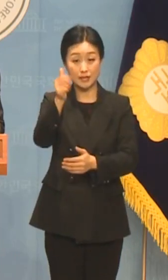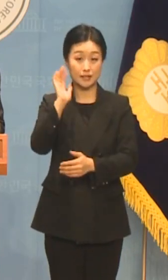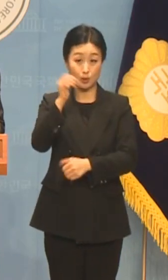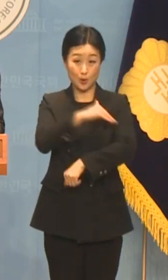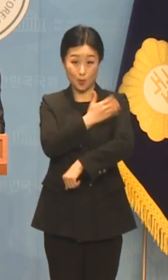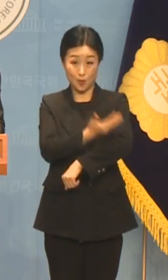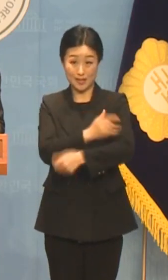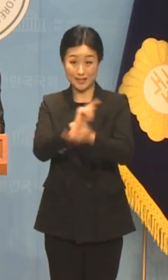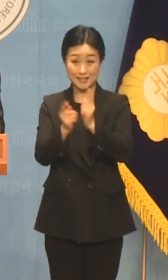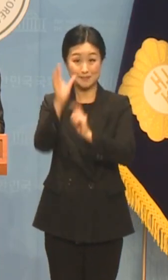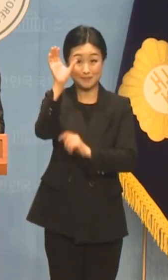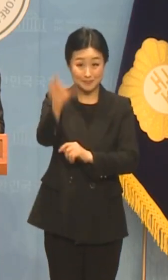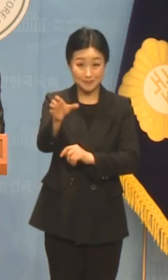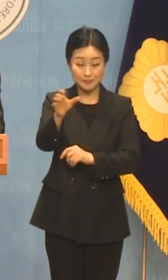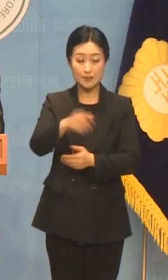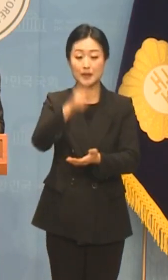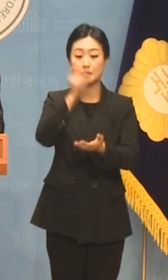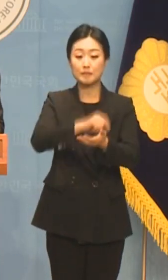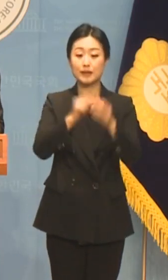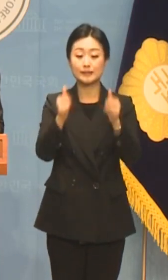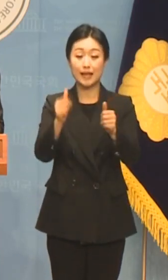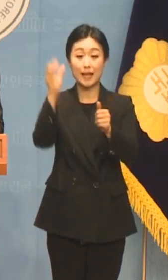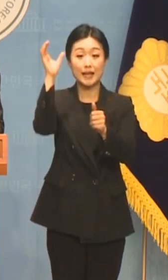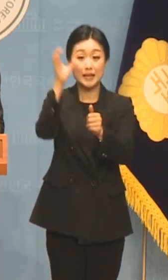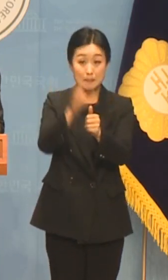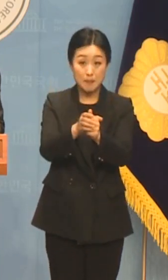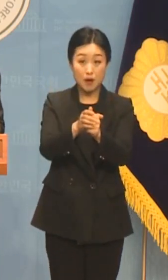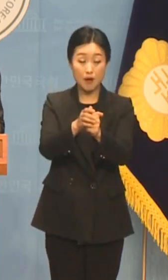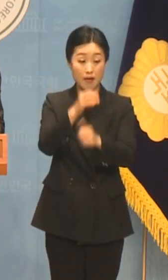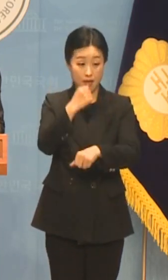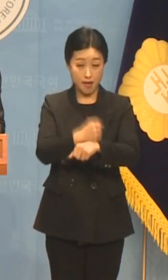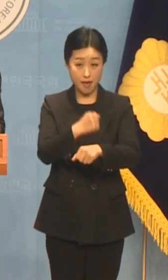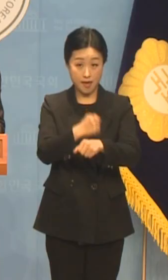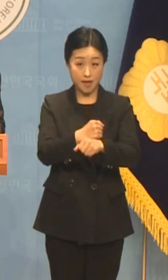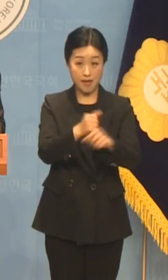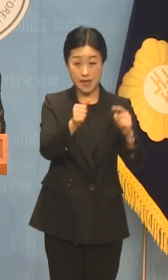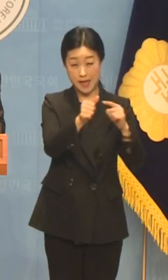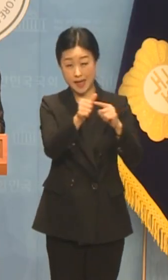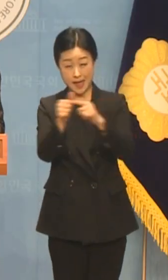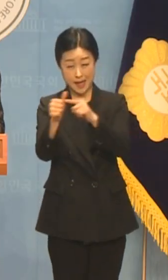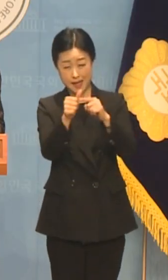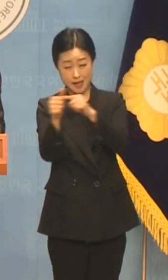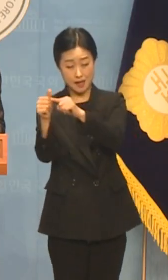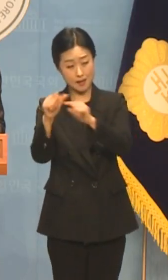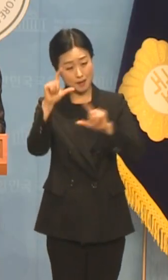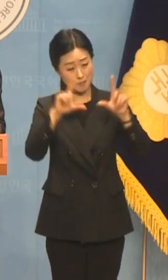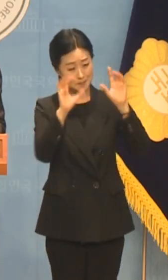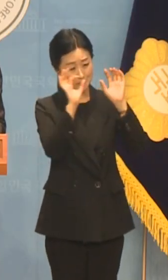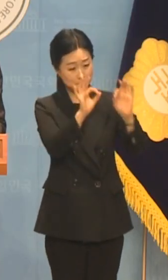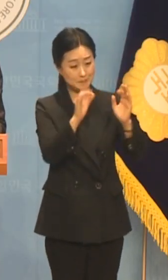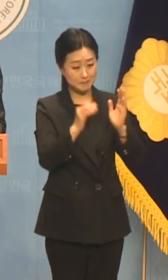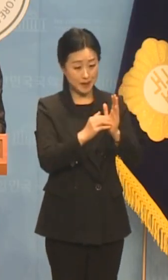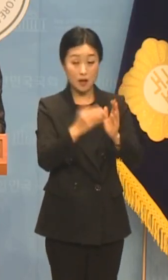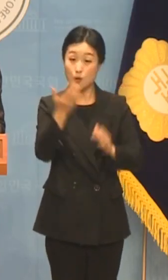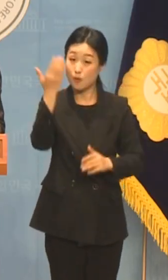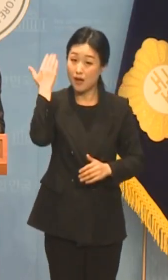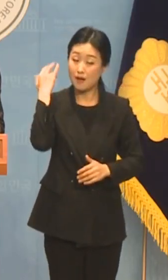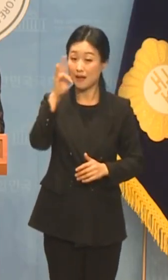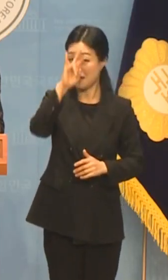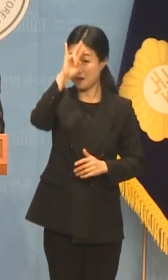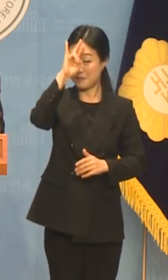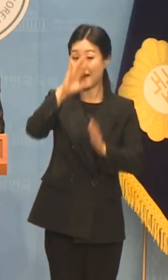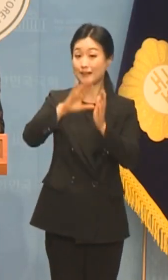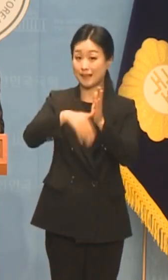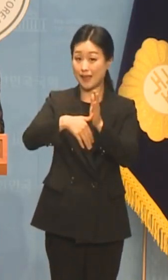권한대행에게 헌법재판관 임명을 강행할 것을 압박하고 있습니다. 그러나 과거 박근혜